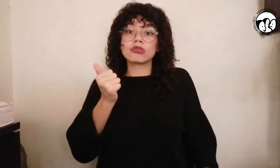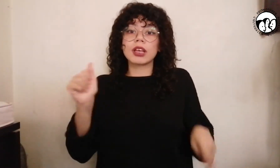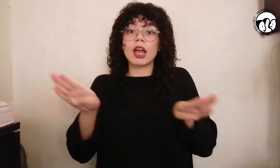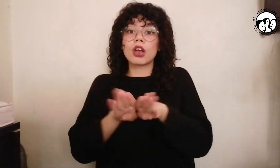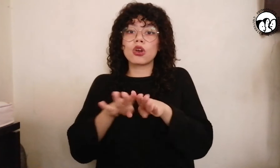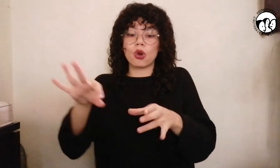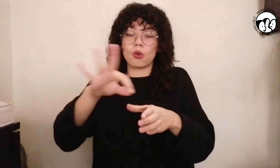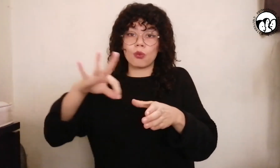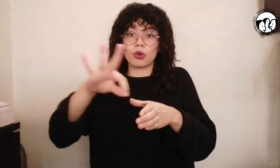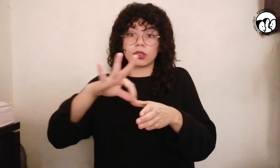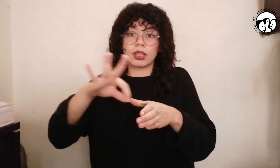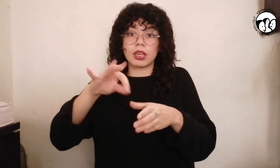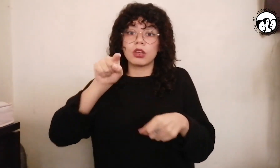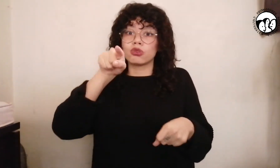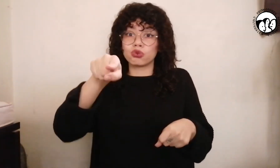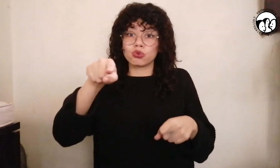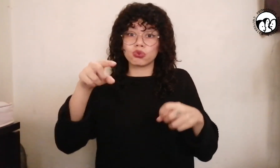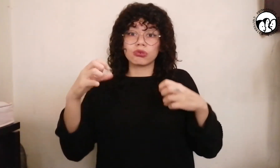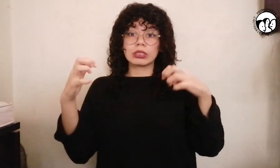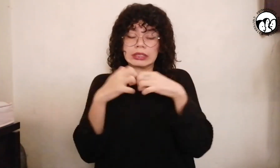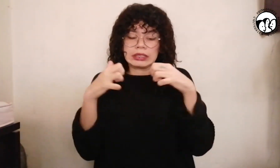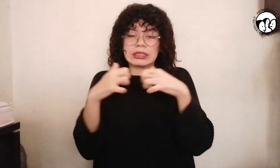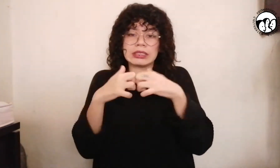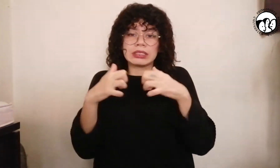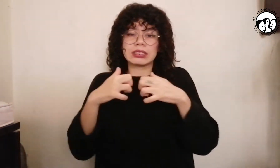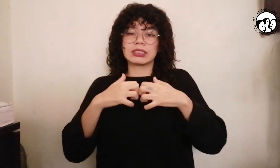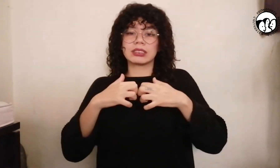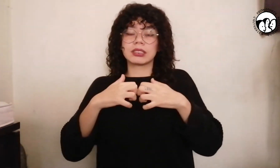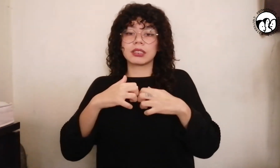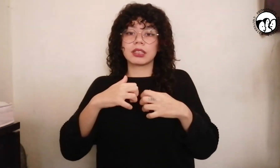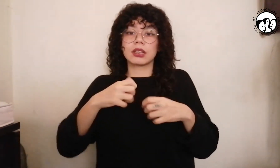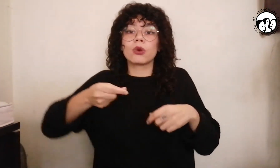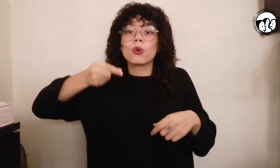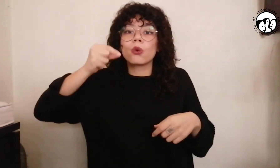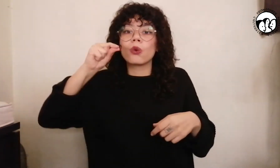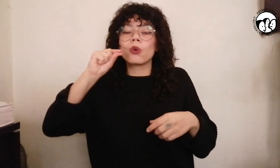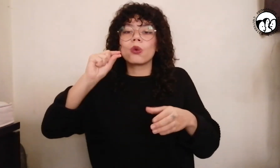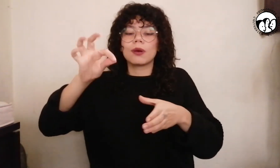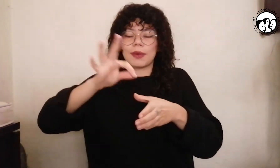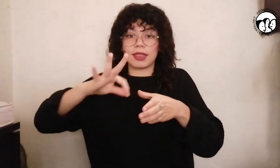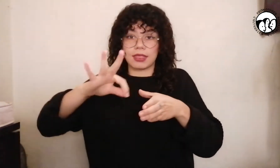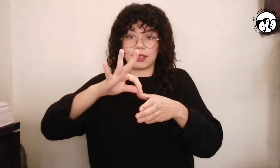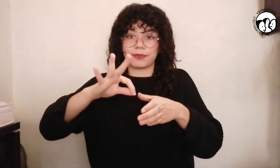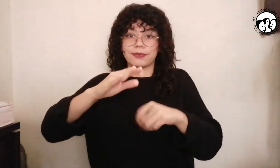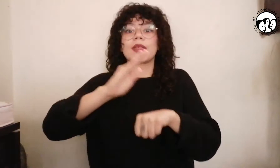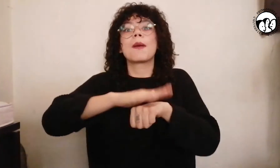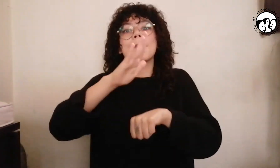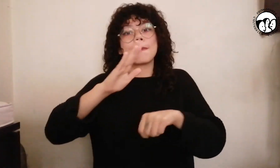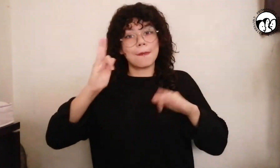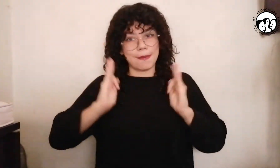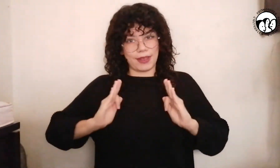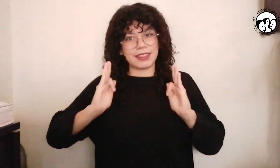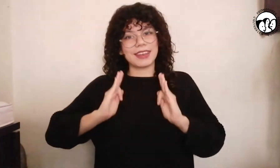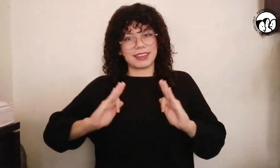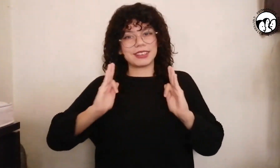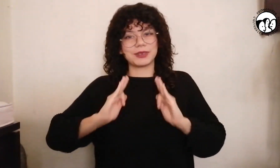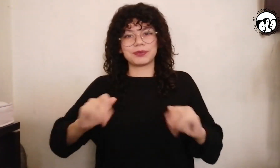Entre sus tantos usos, puede utilizarse en té para reducir la ansiedad, así como para reducir